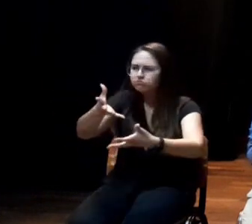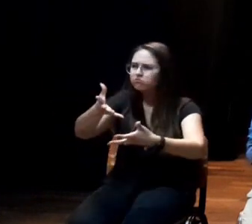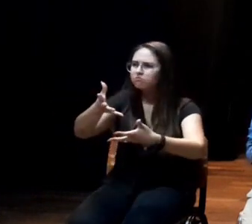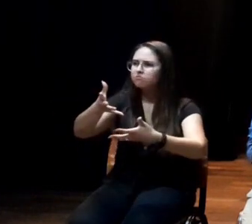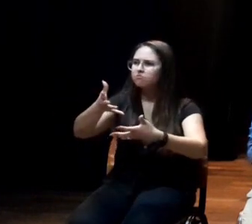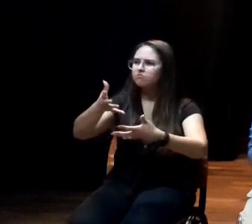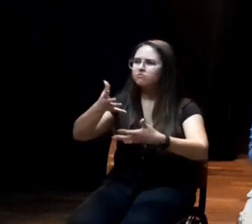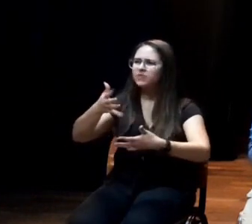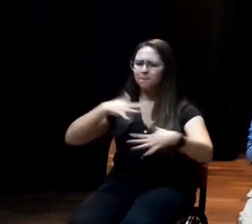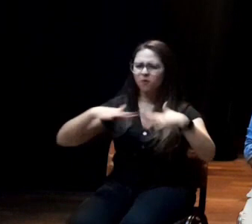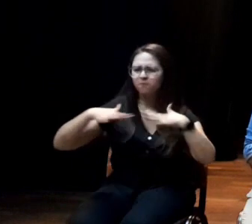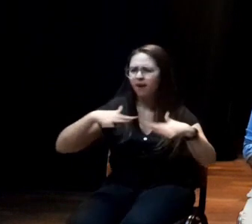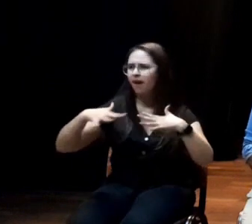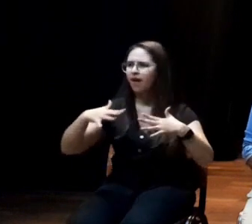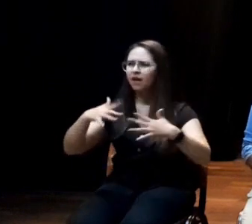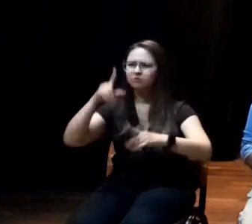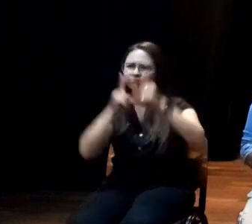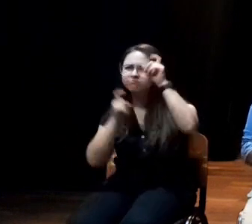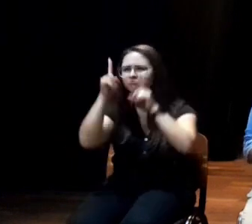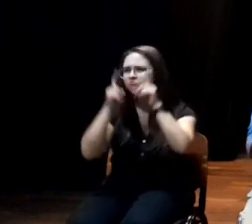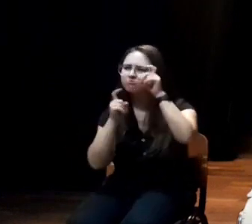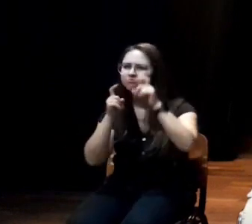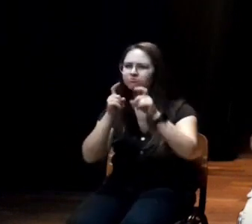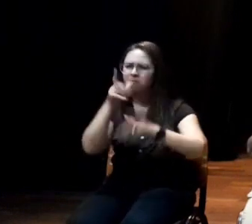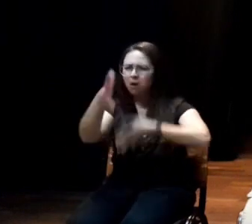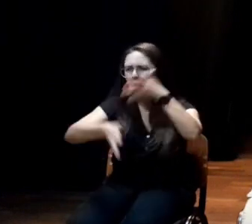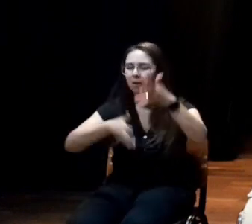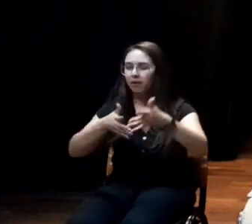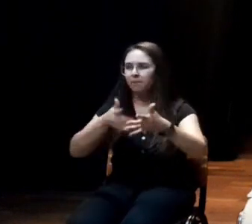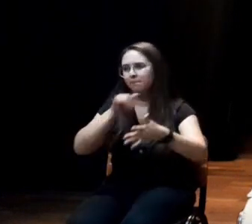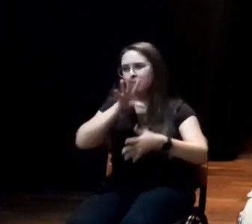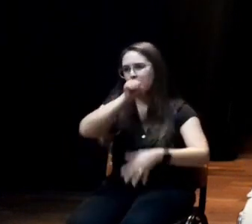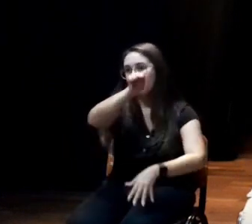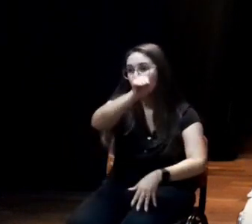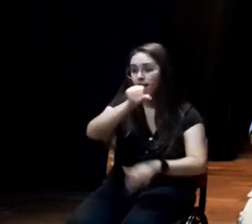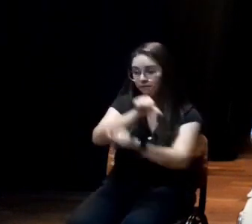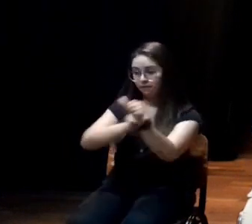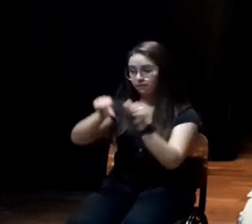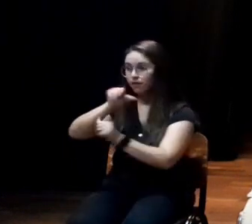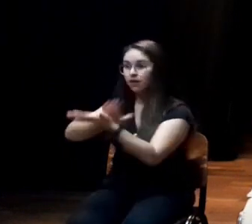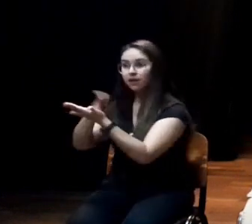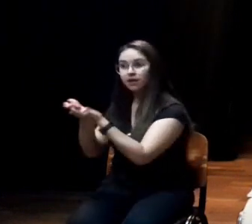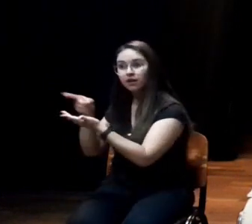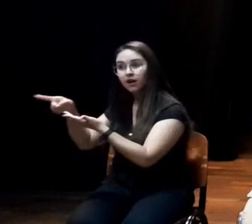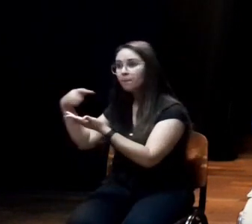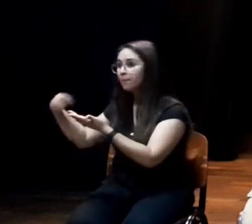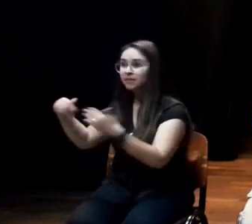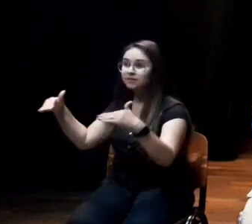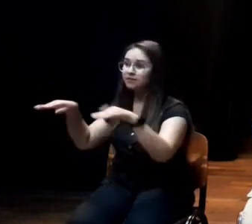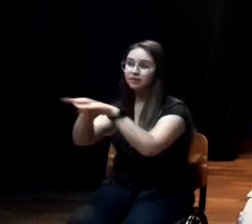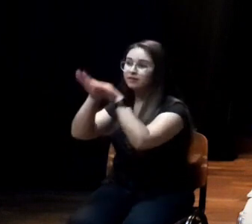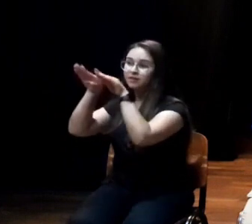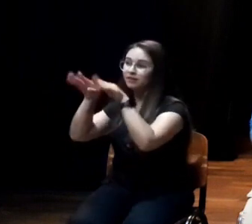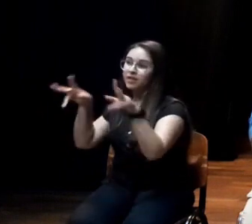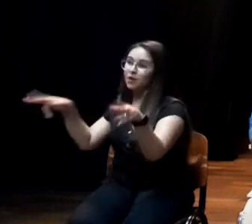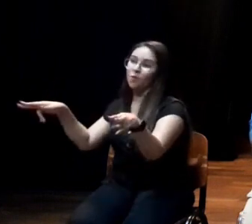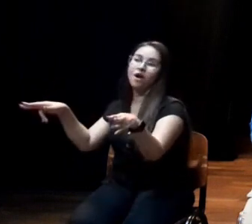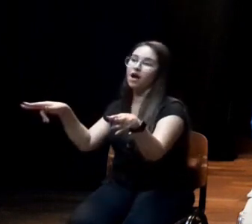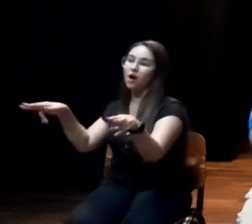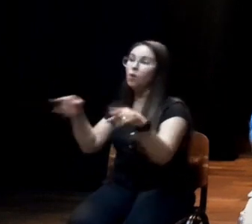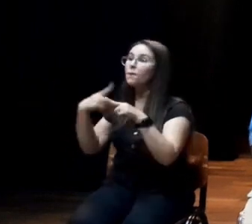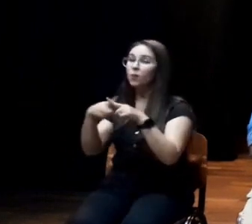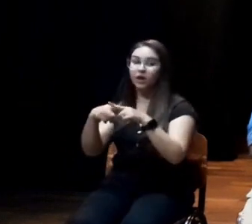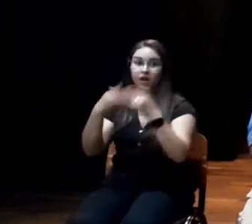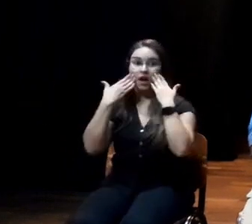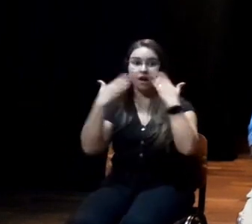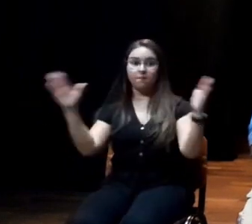bastante movimentação, a expressão, a fala, o intérprete também tem que ser exatamente igual ali. Porque como é aberto